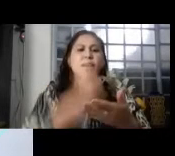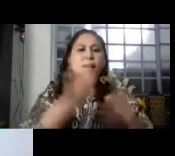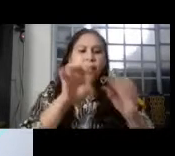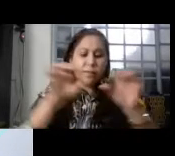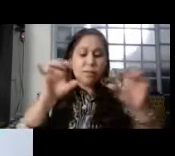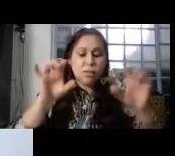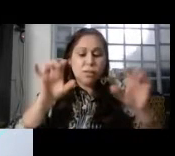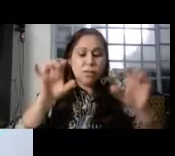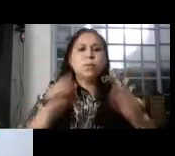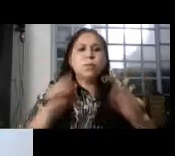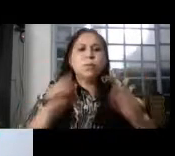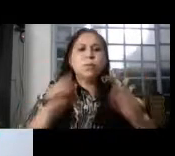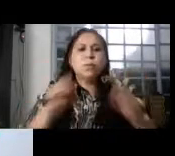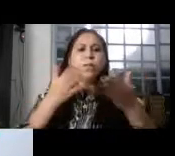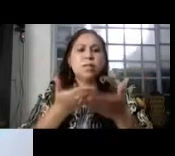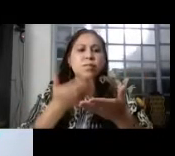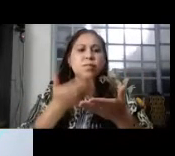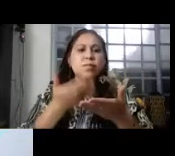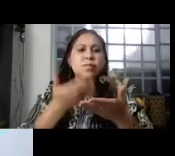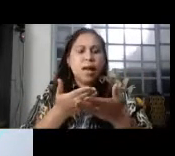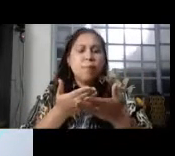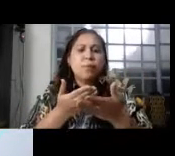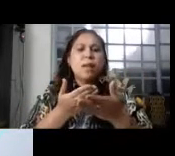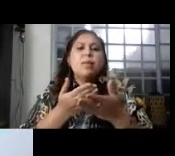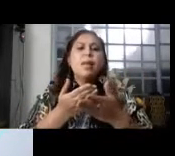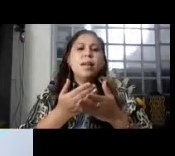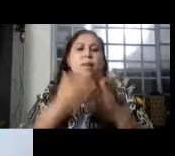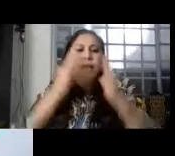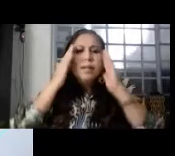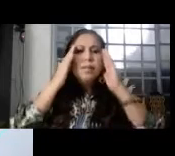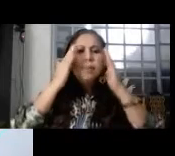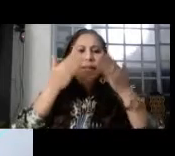marcar essas estruturas hoje, a gente vai estudar, né,